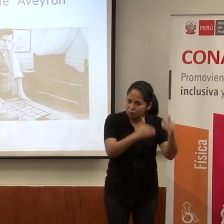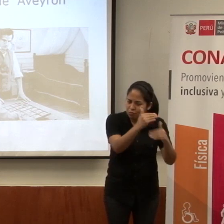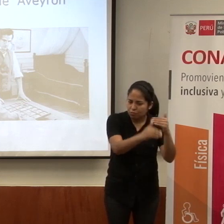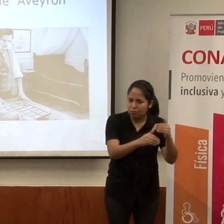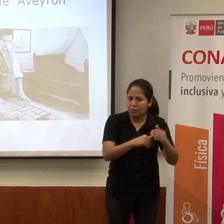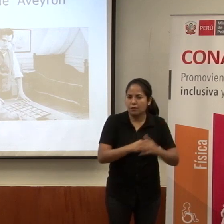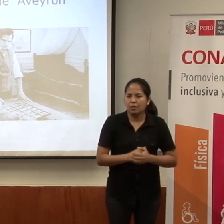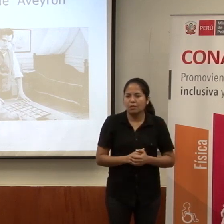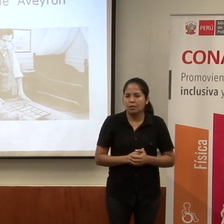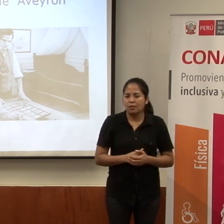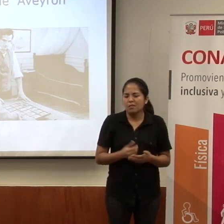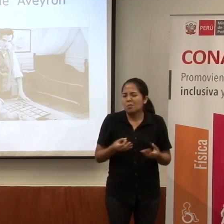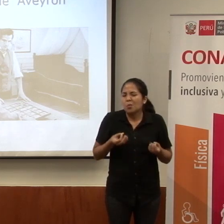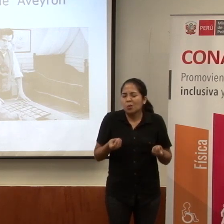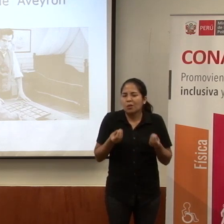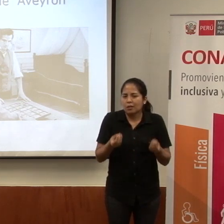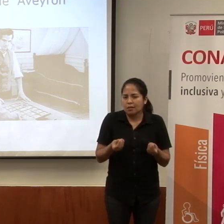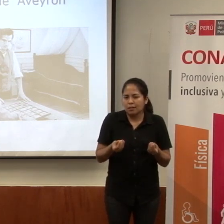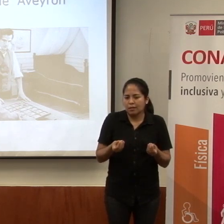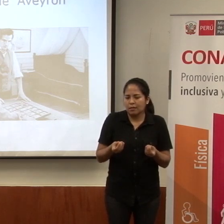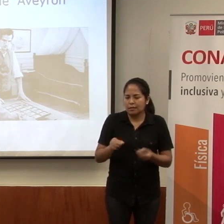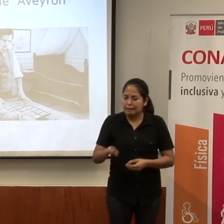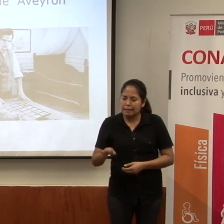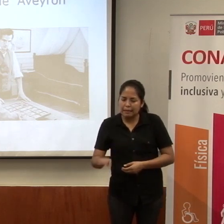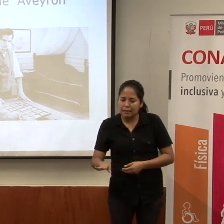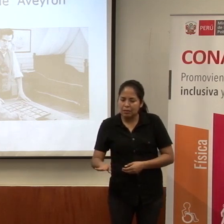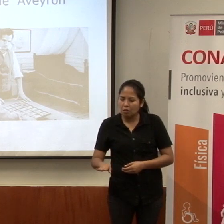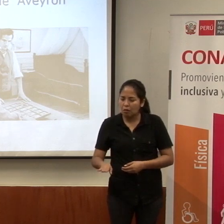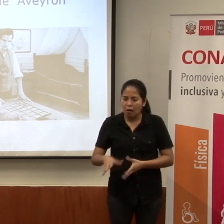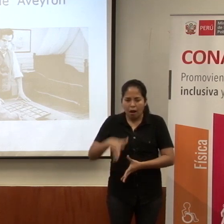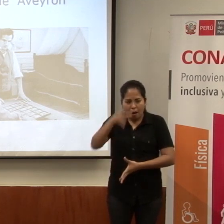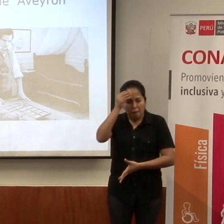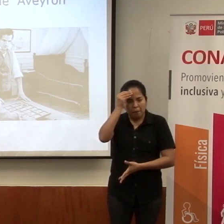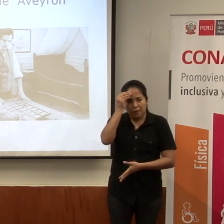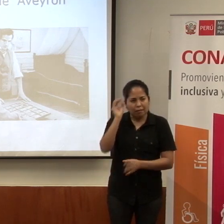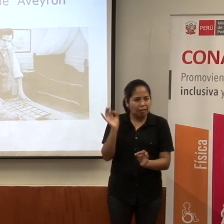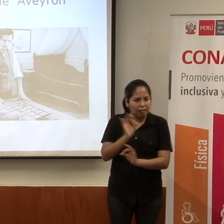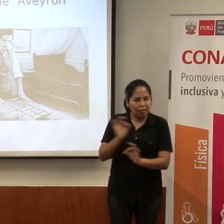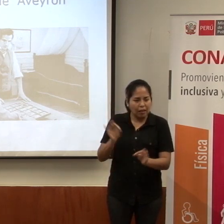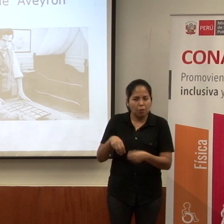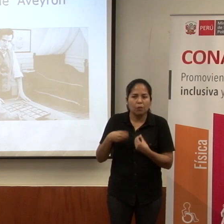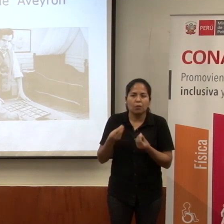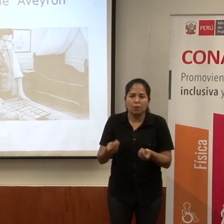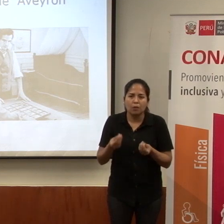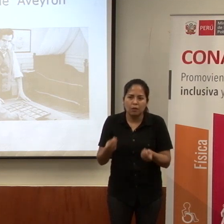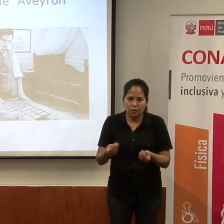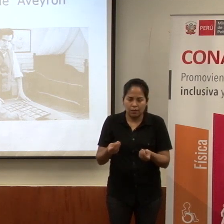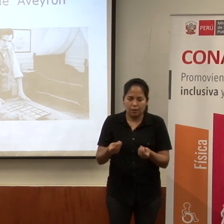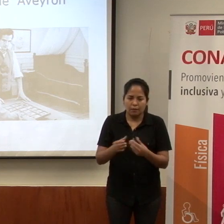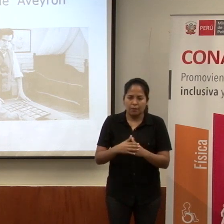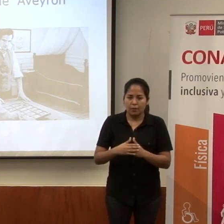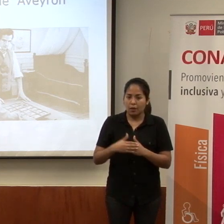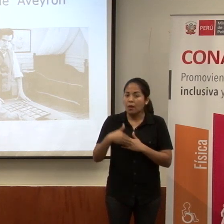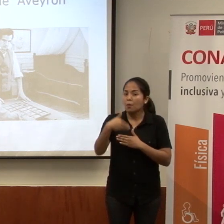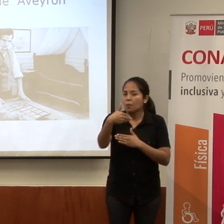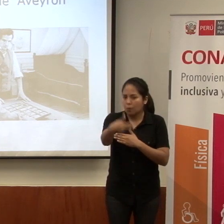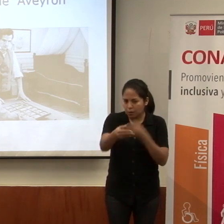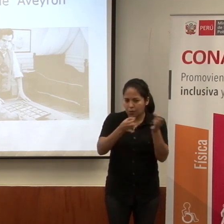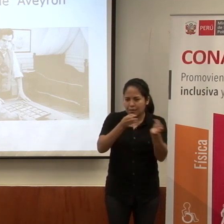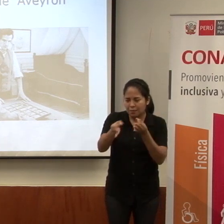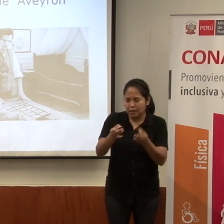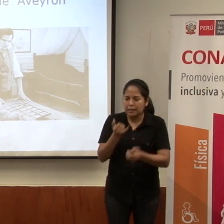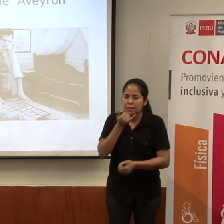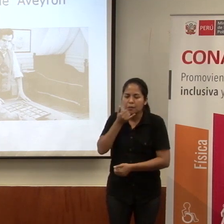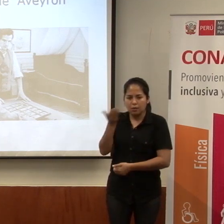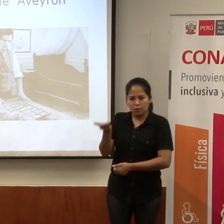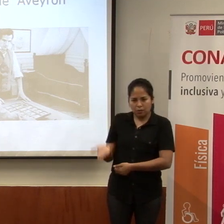1900, cuál era la explicación de esto. Y lo que voy a pretender yo en las próximas láminas es explicarles qué pasó con ese niño, ¿no es